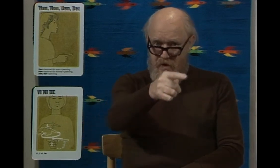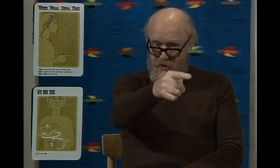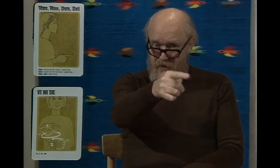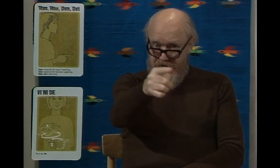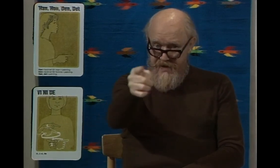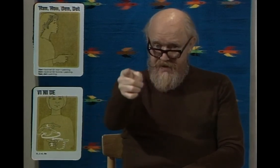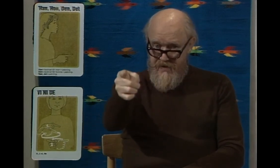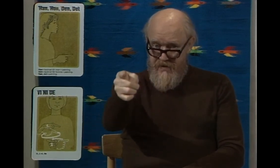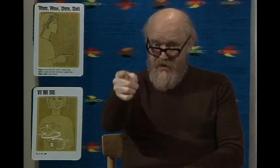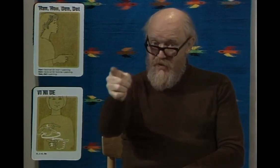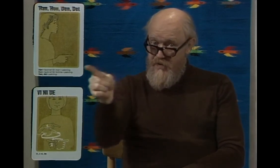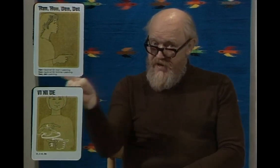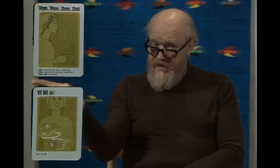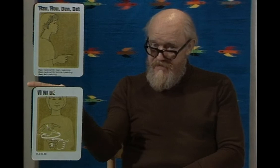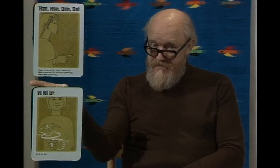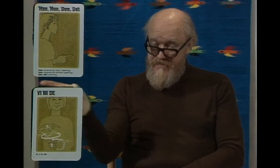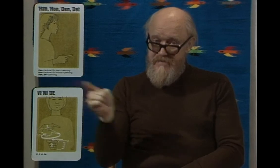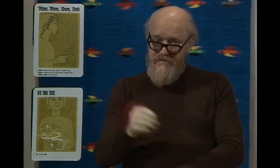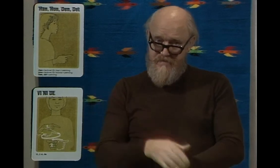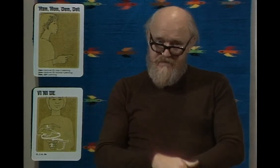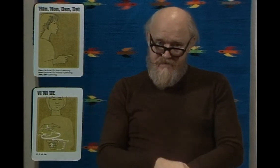och ni. Och det.